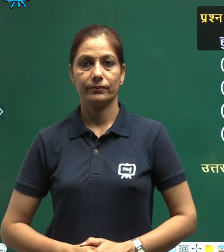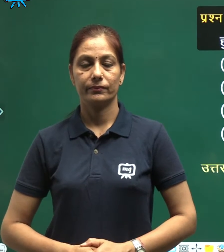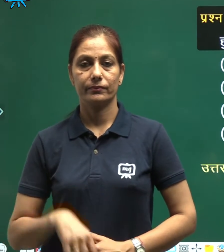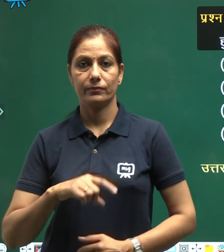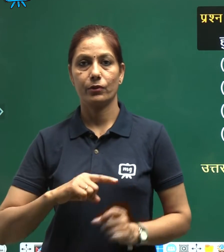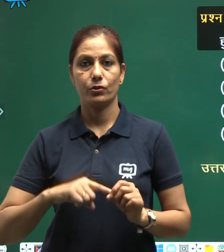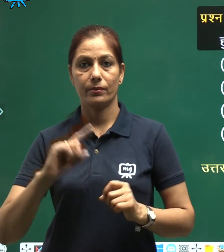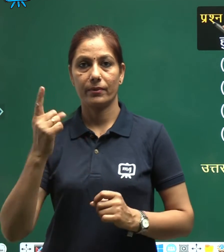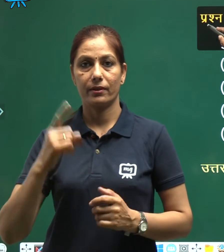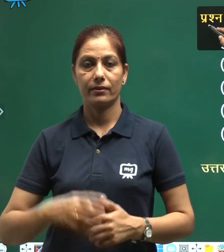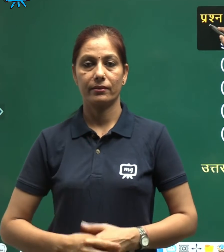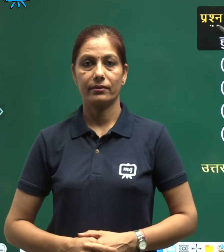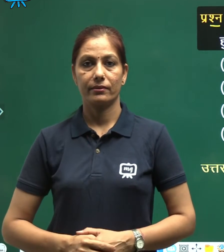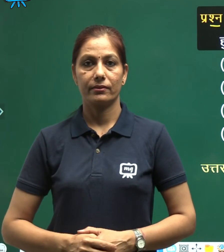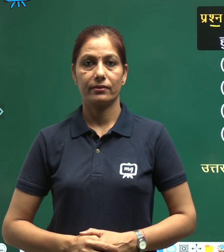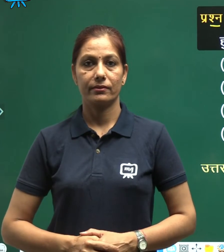प्रश्न 1,